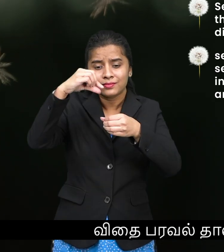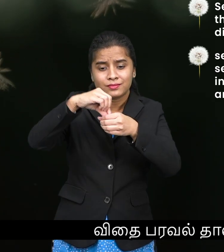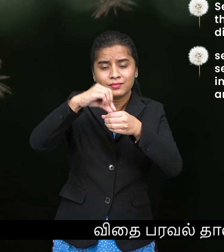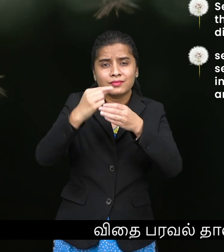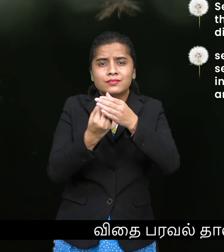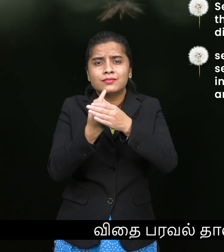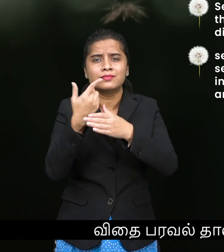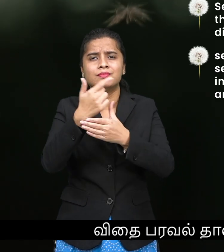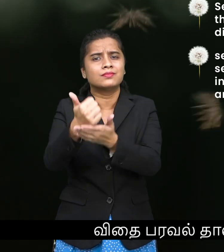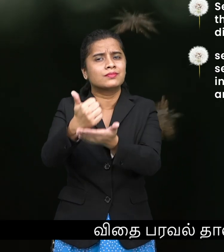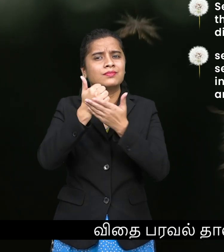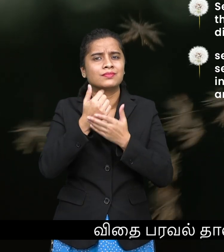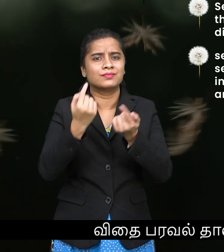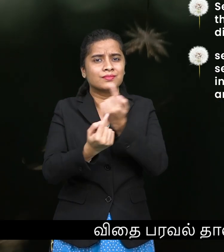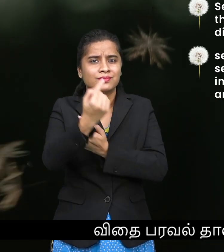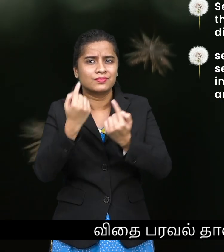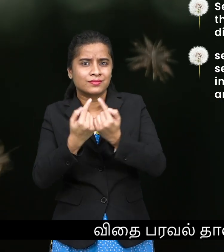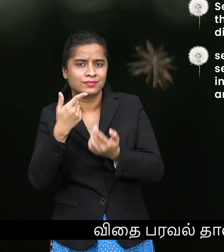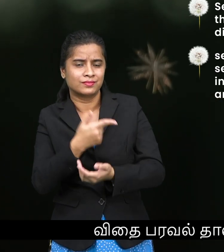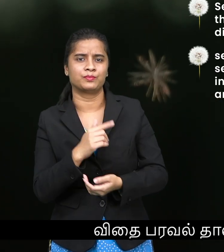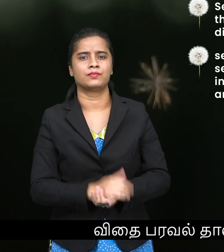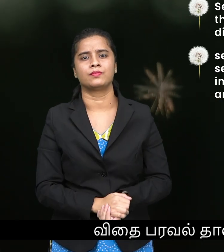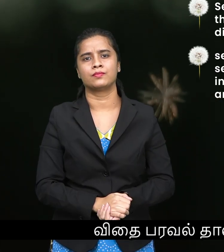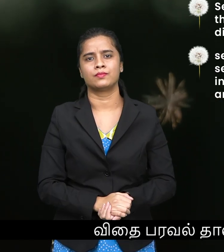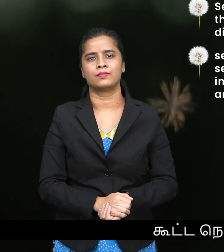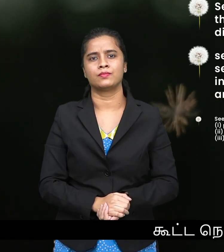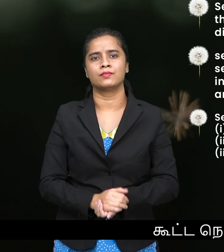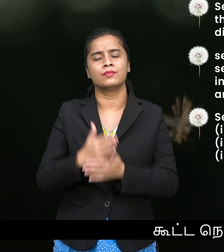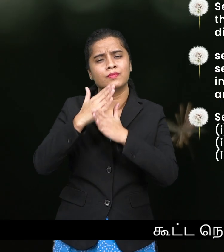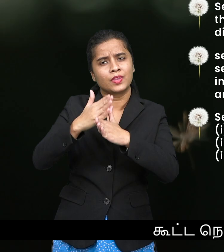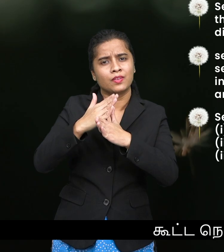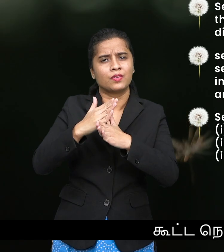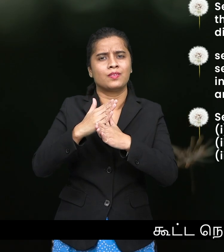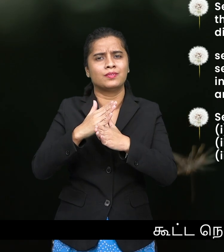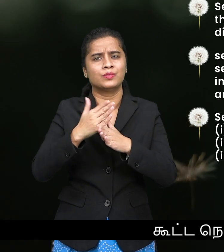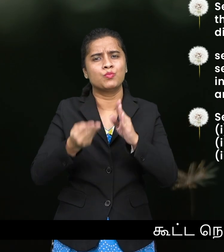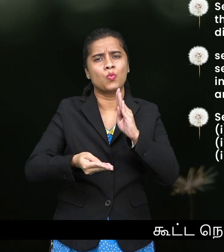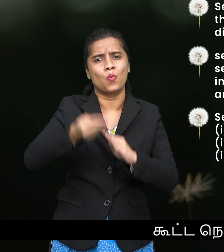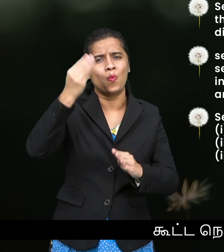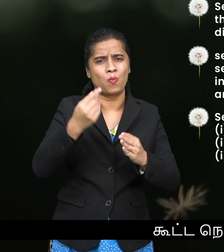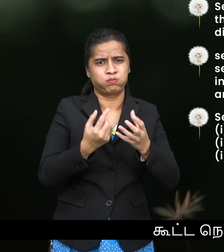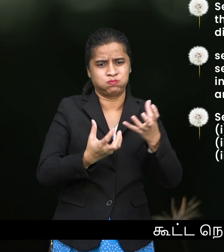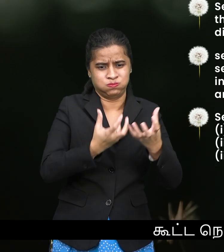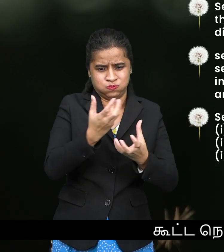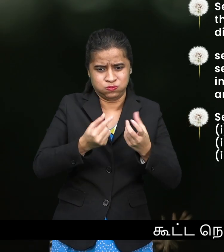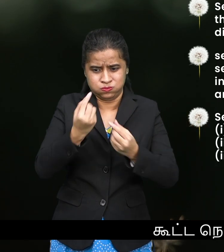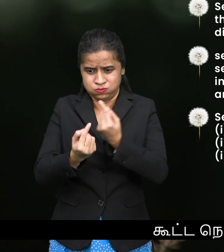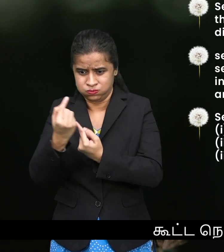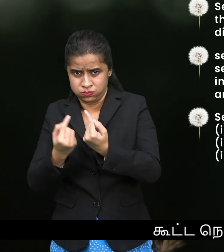விதை பரவல் தாவரங்களுக்கு உதவுகிறது. கூட்ட நெரிசலை தடுக்க,